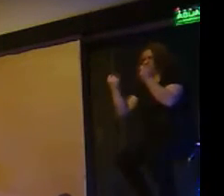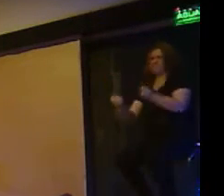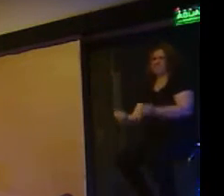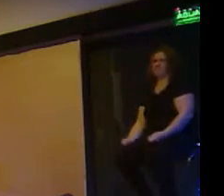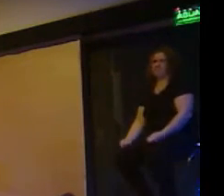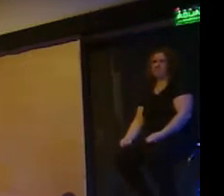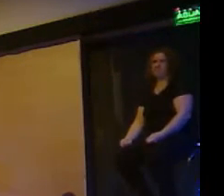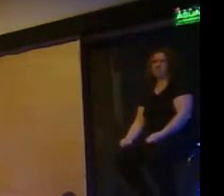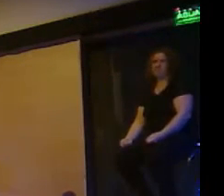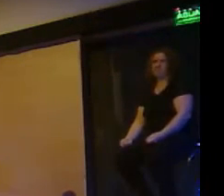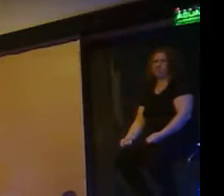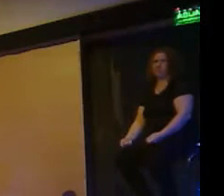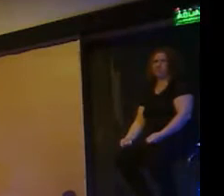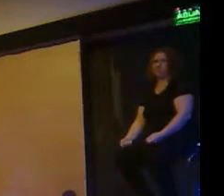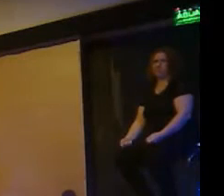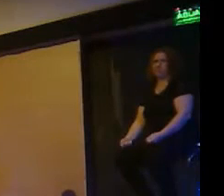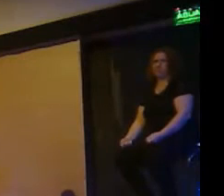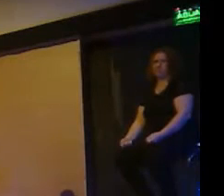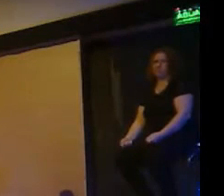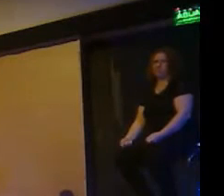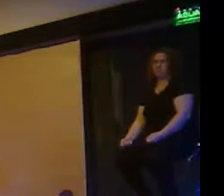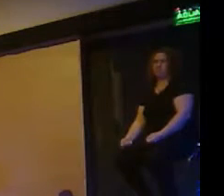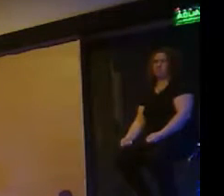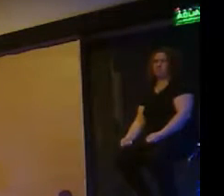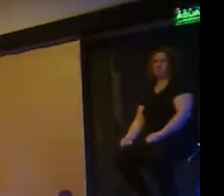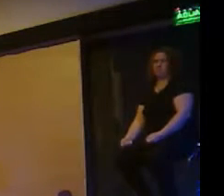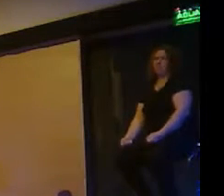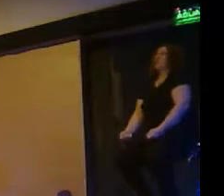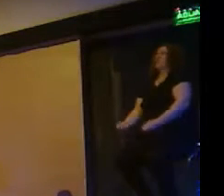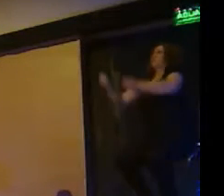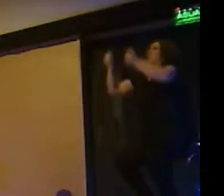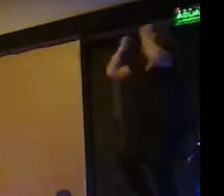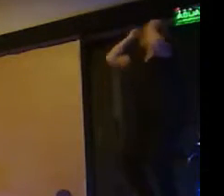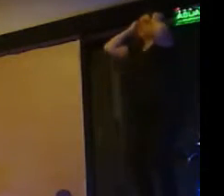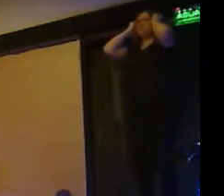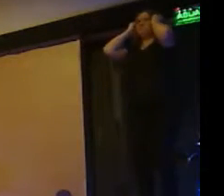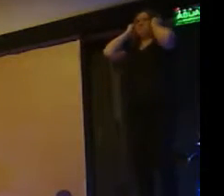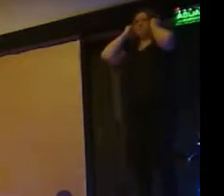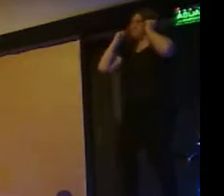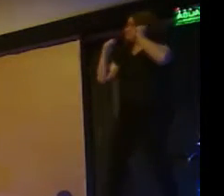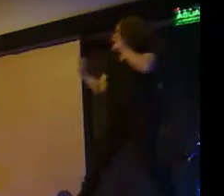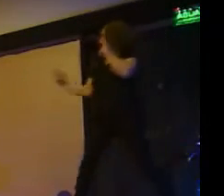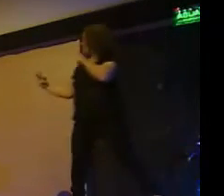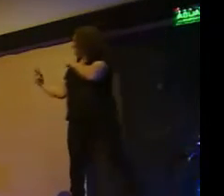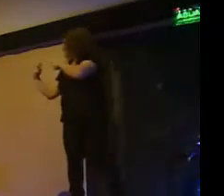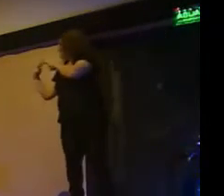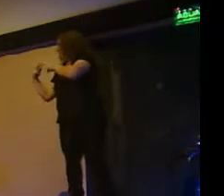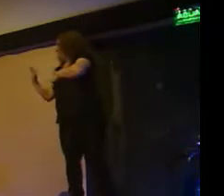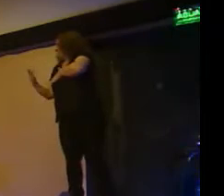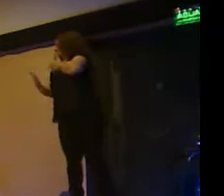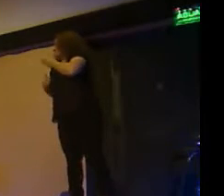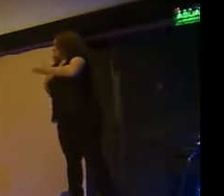Él aguardó un instante, se levantó y se acercó a mí. Me dijo: